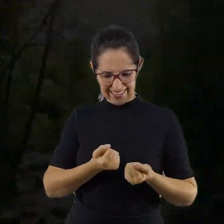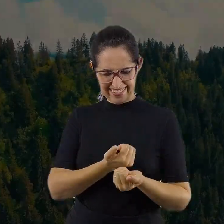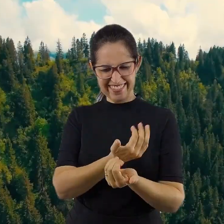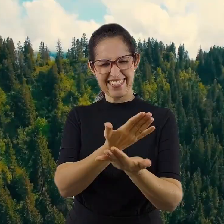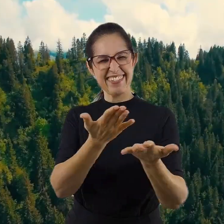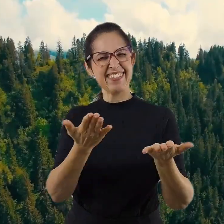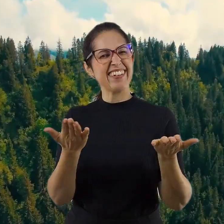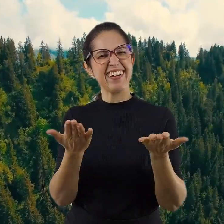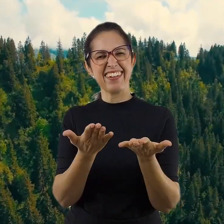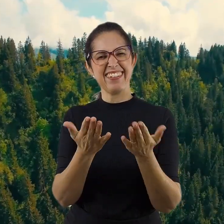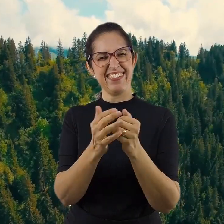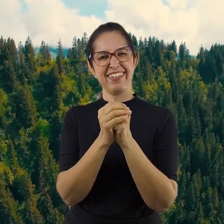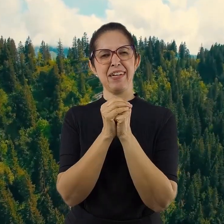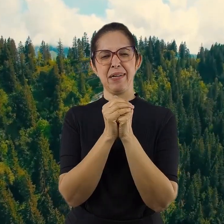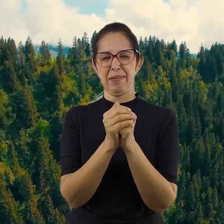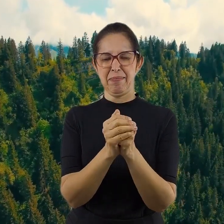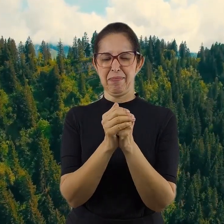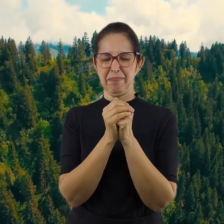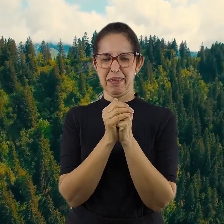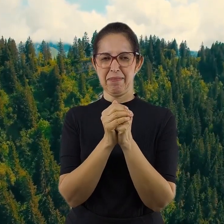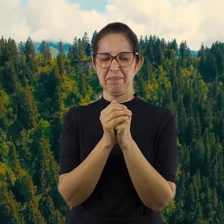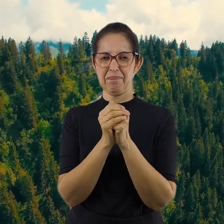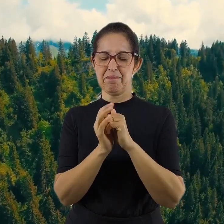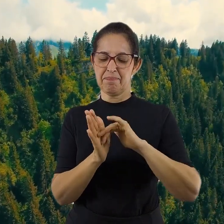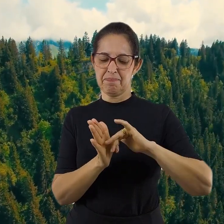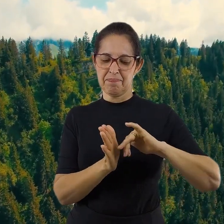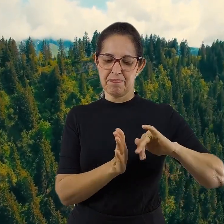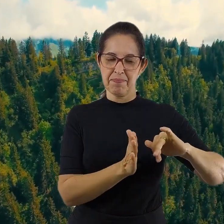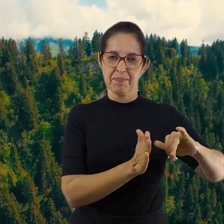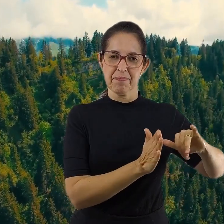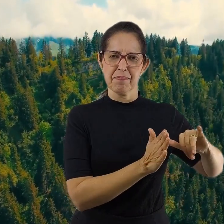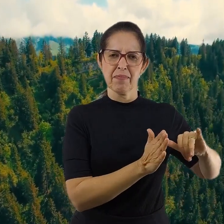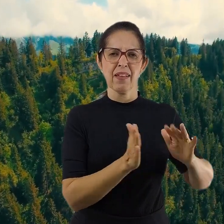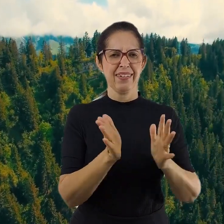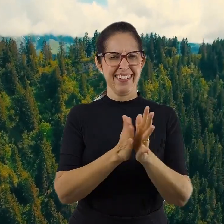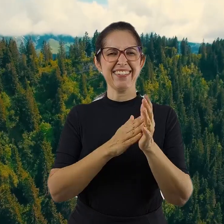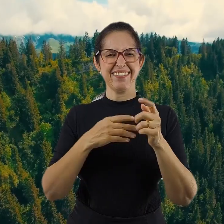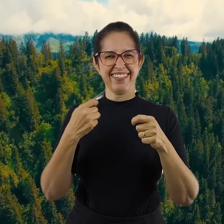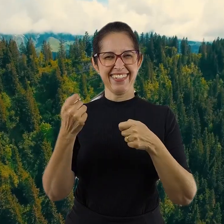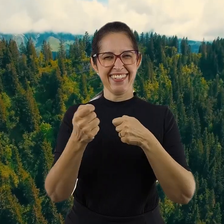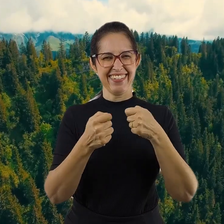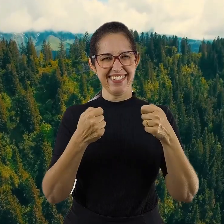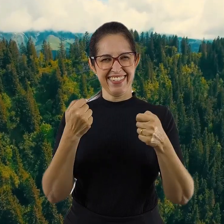Deixo-lhe randenais, Aleluia, soldreinais. glória a Deus,